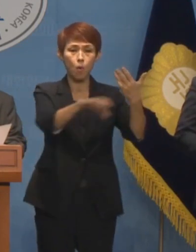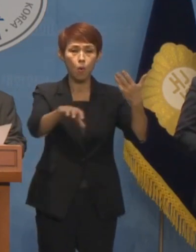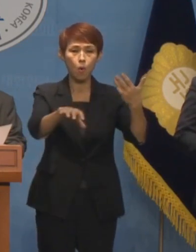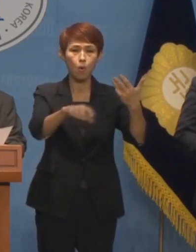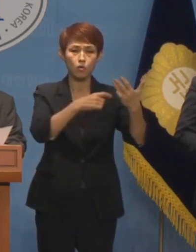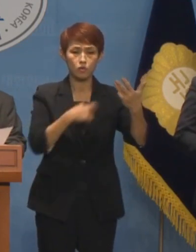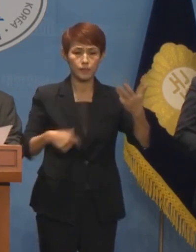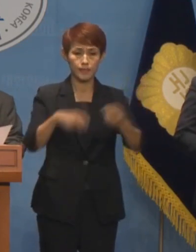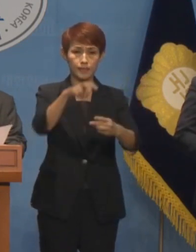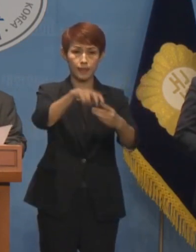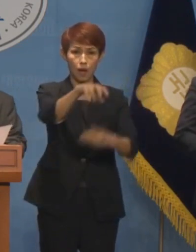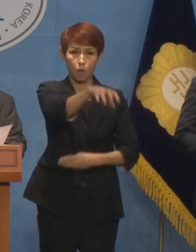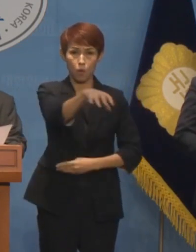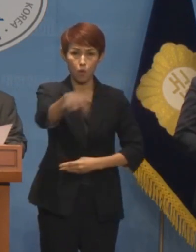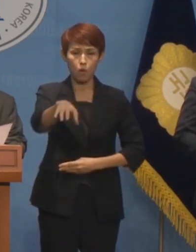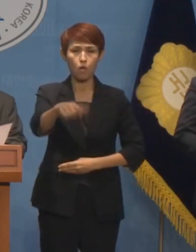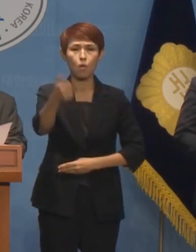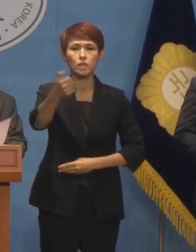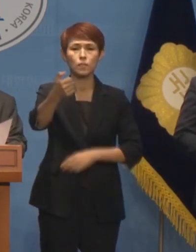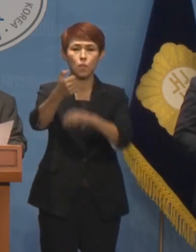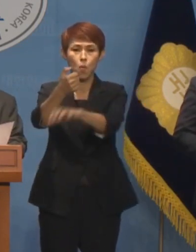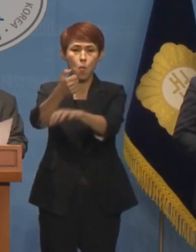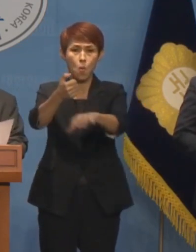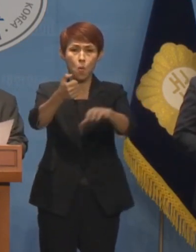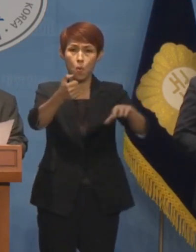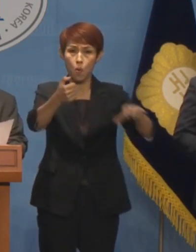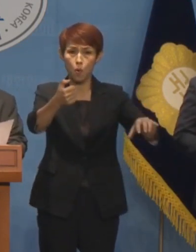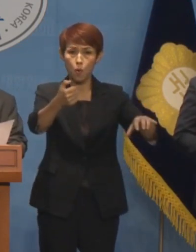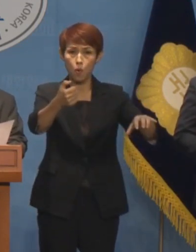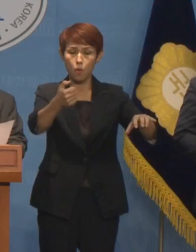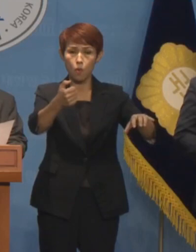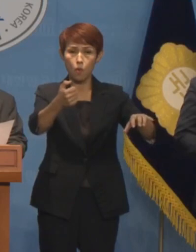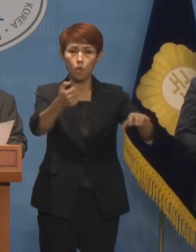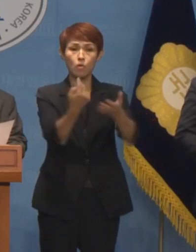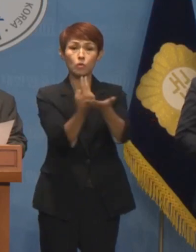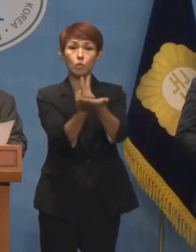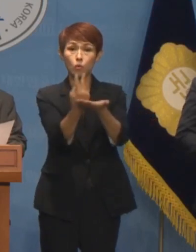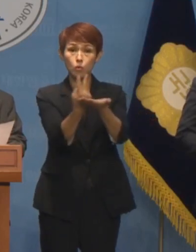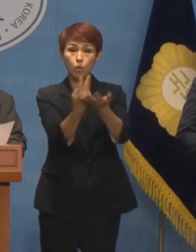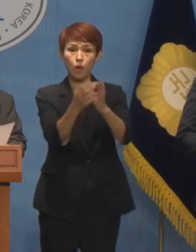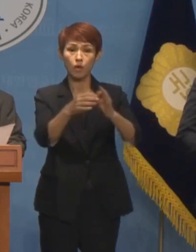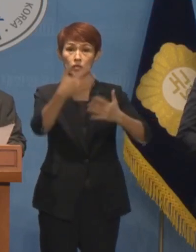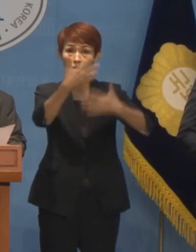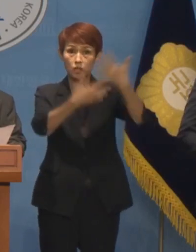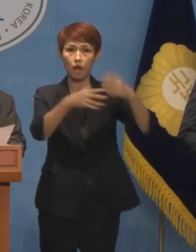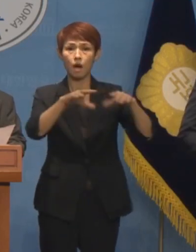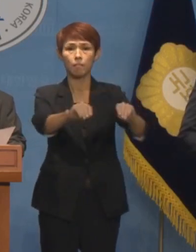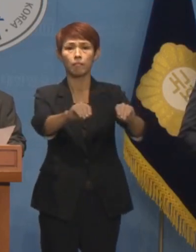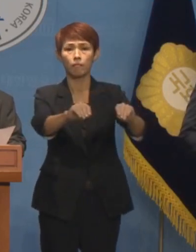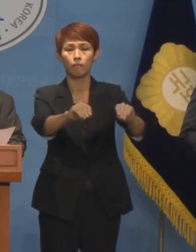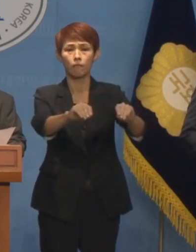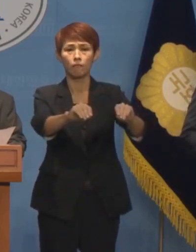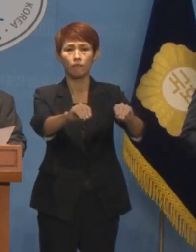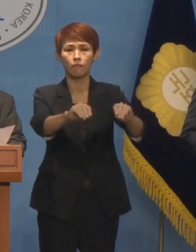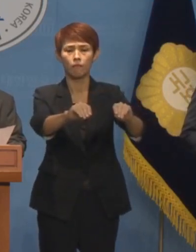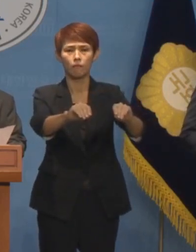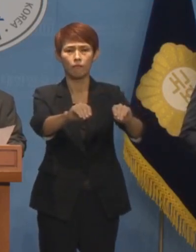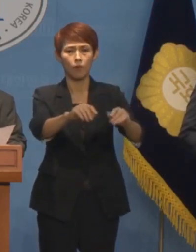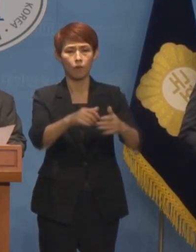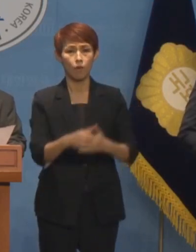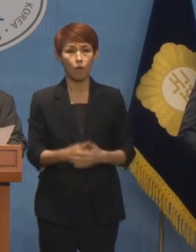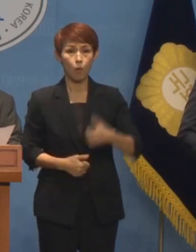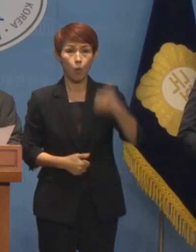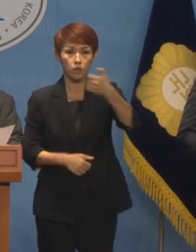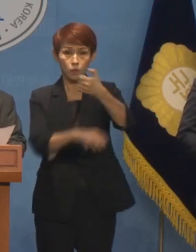동주민센터 등 청사 50여 군데에 있는 독도 영상이 중단되었습니다. 50여